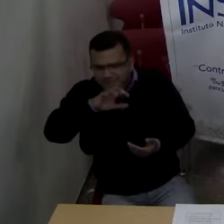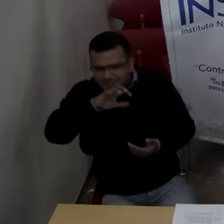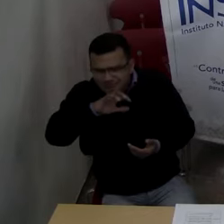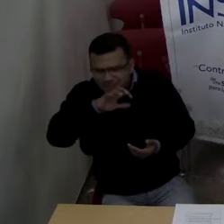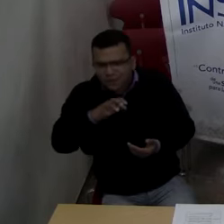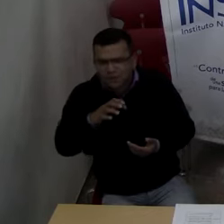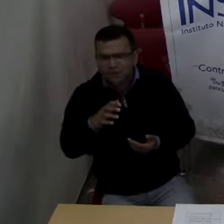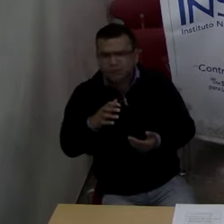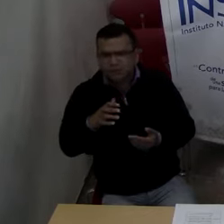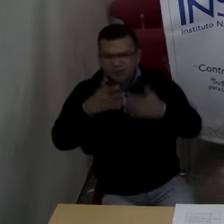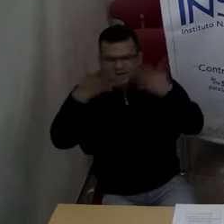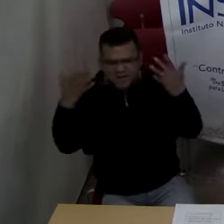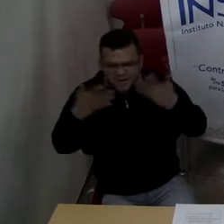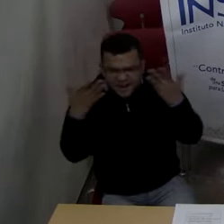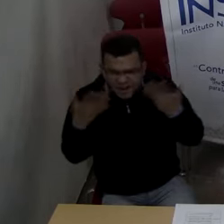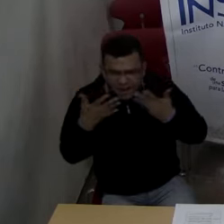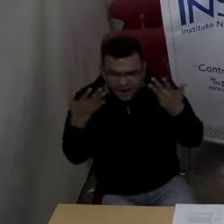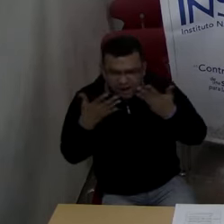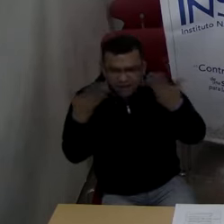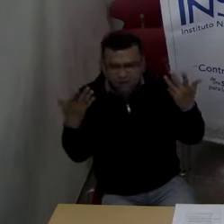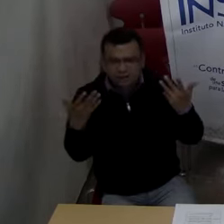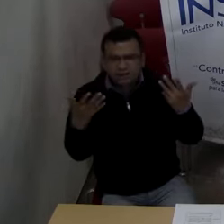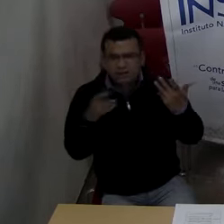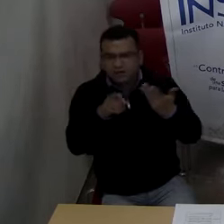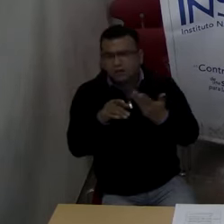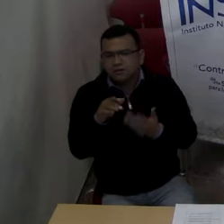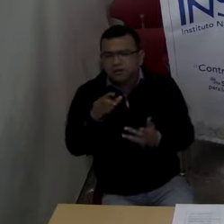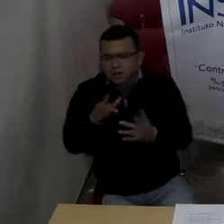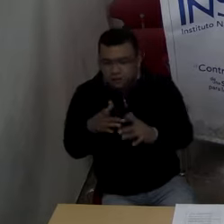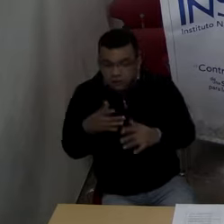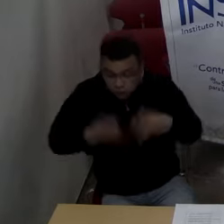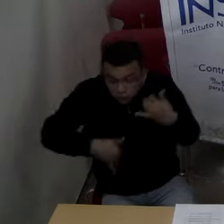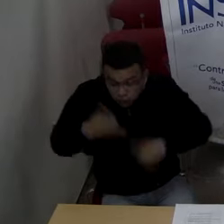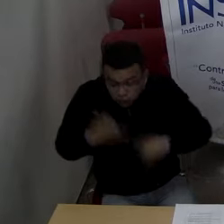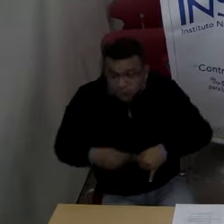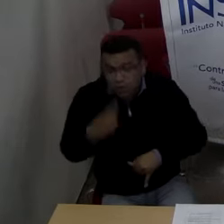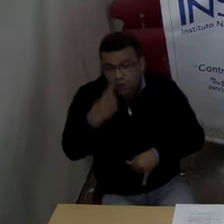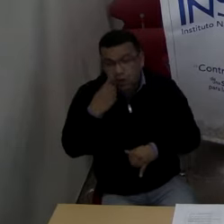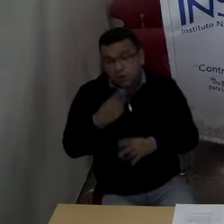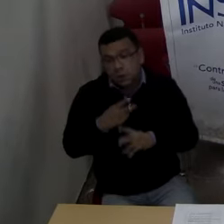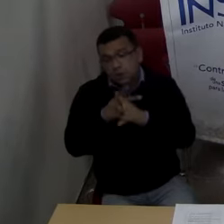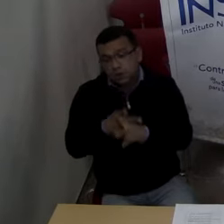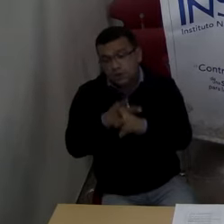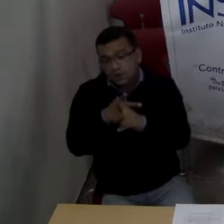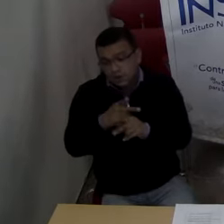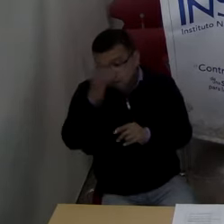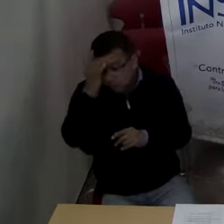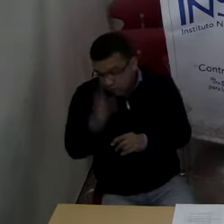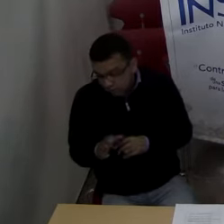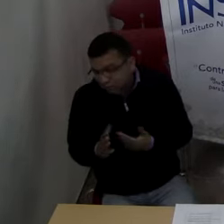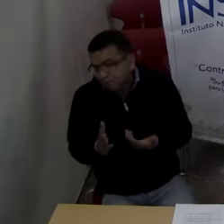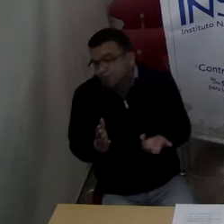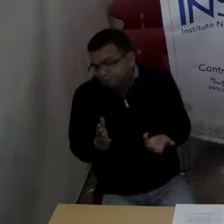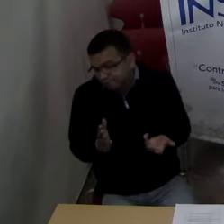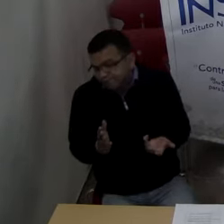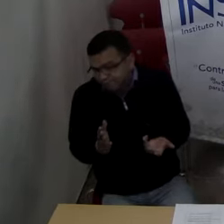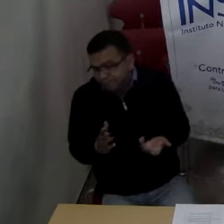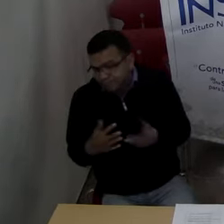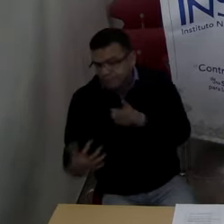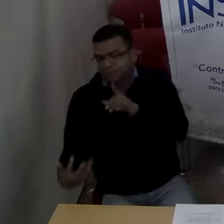es peligrosísimo por que lo puede infectar con alguna enfermedad.